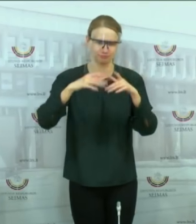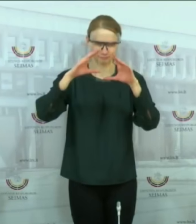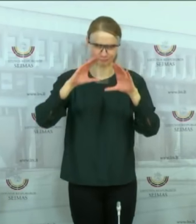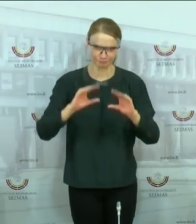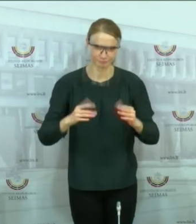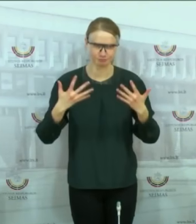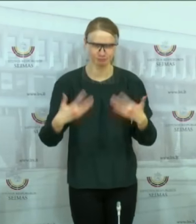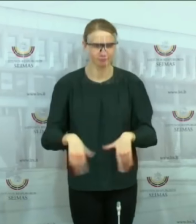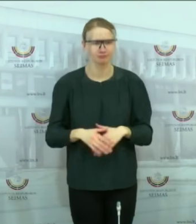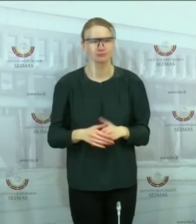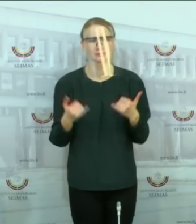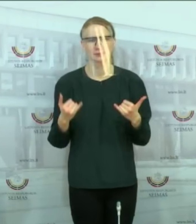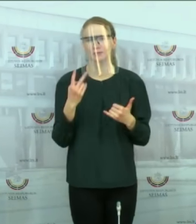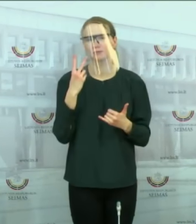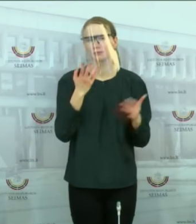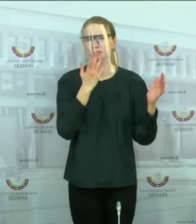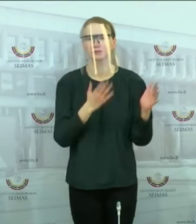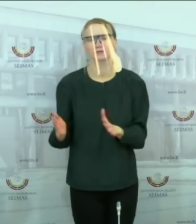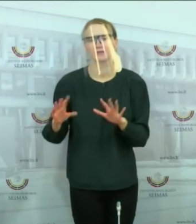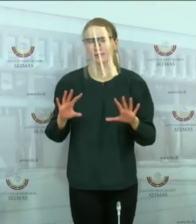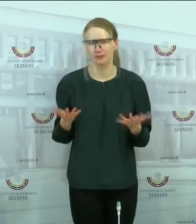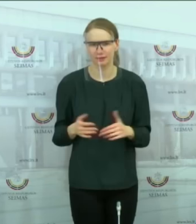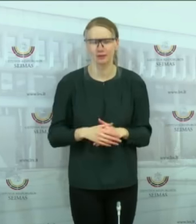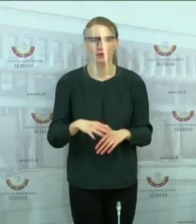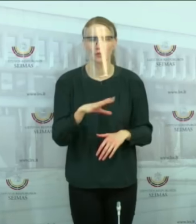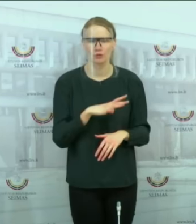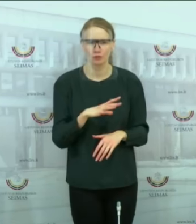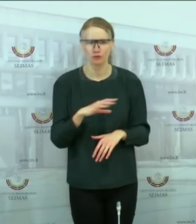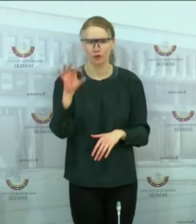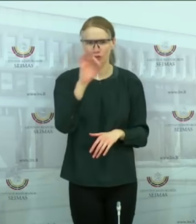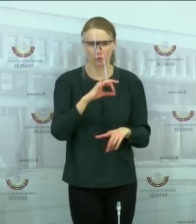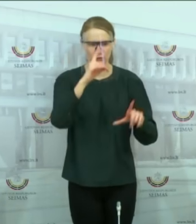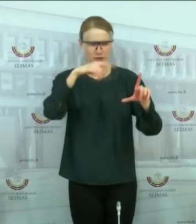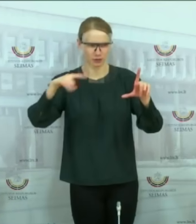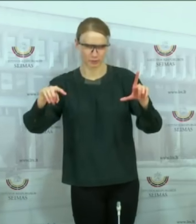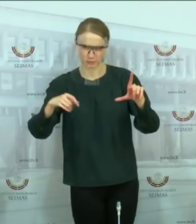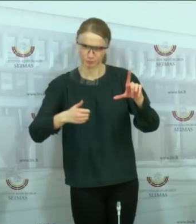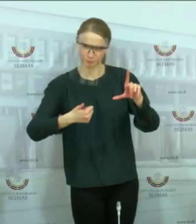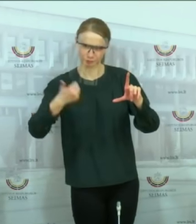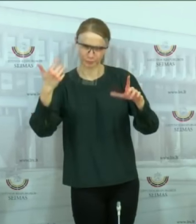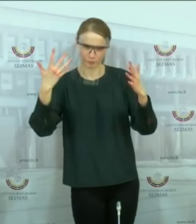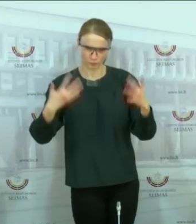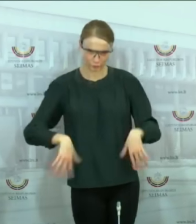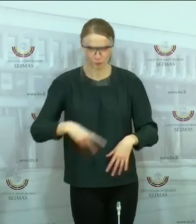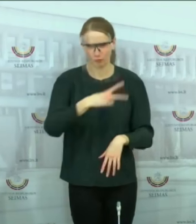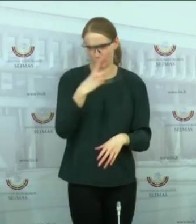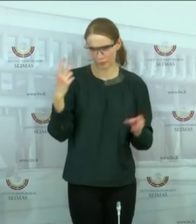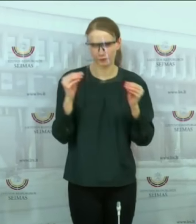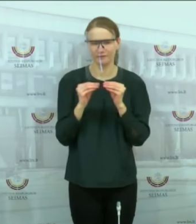mes matom, tai mes nekartą esam kalbėję apie tas plokštėjančias kreives, jinai ir išlieka Lietuvoj